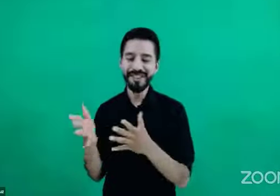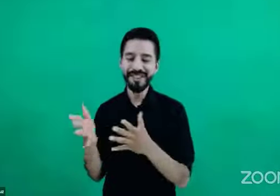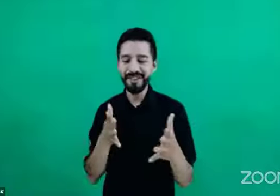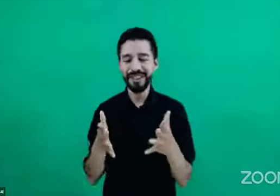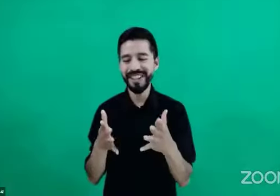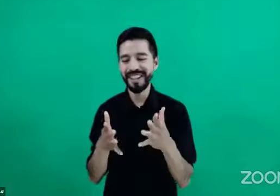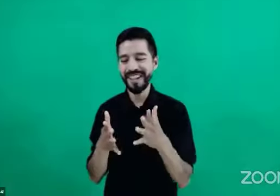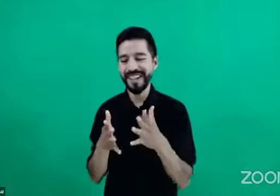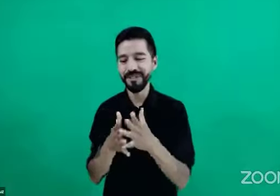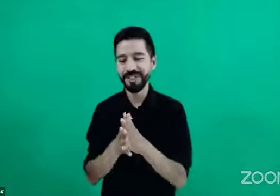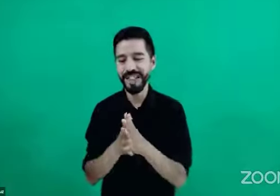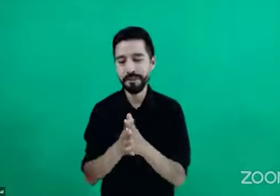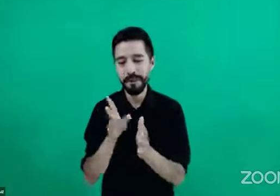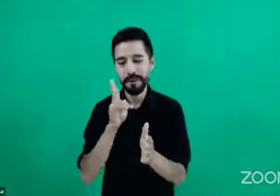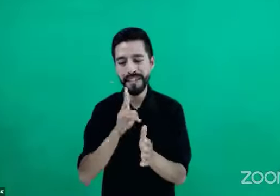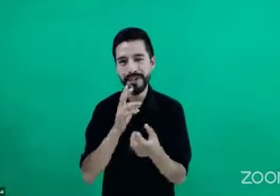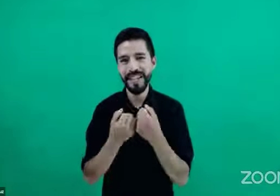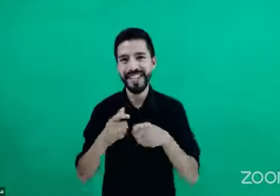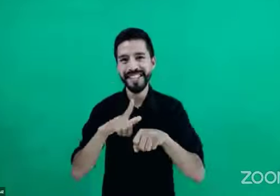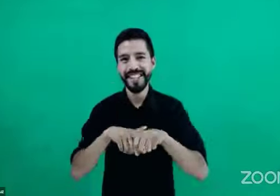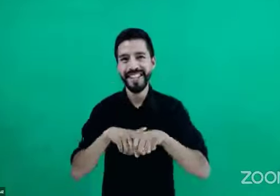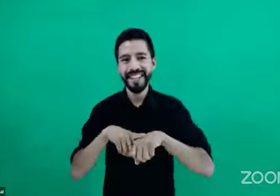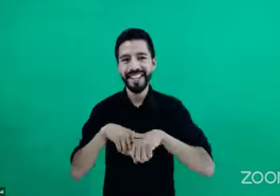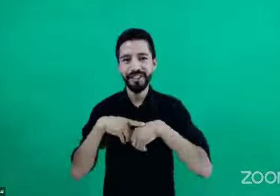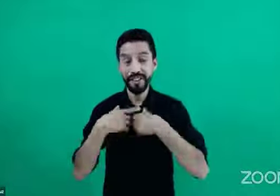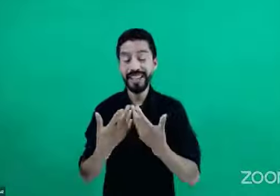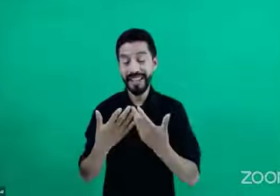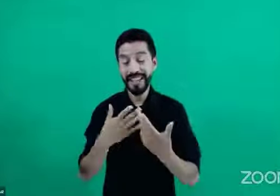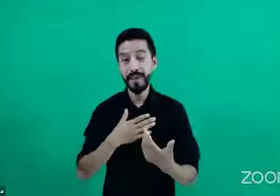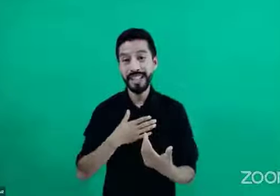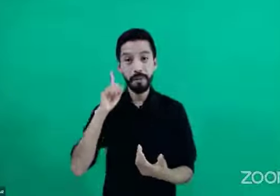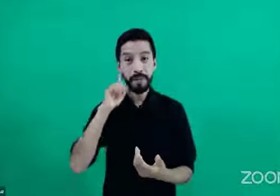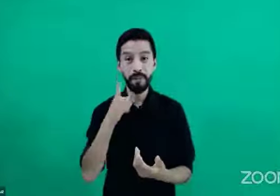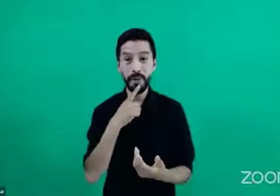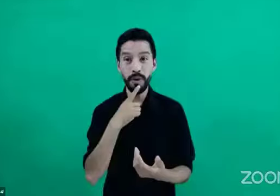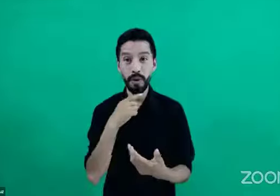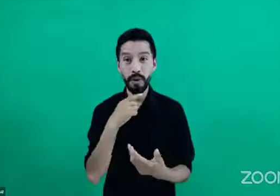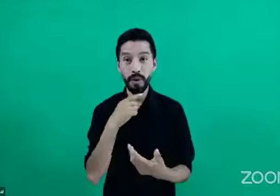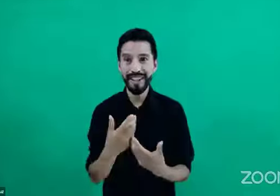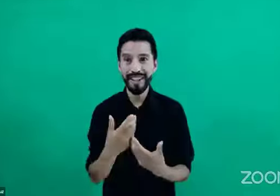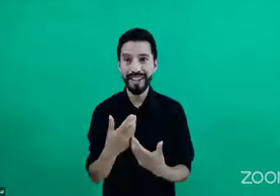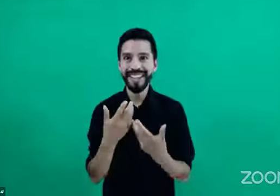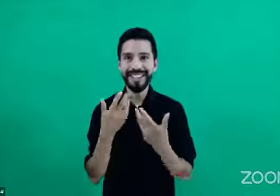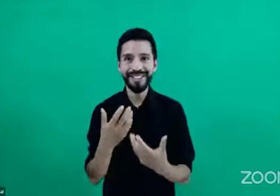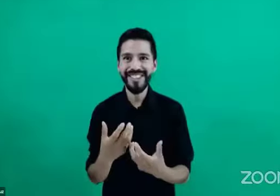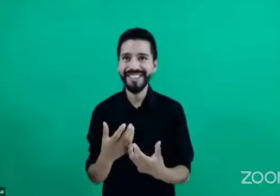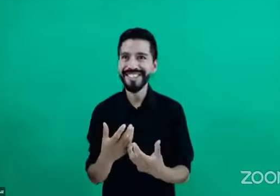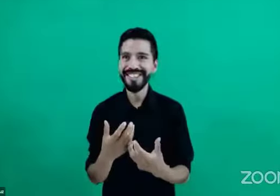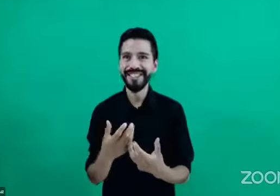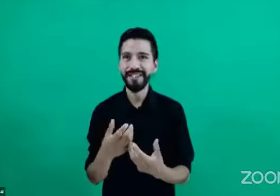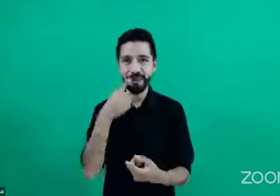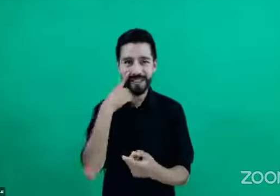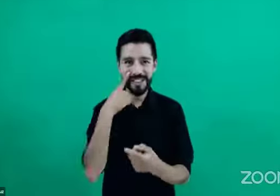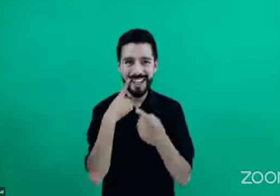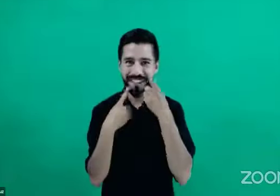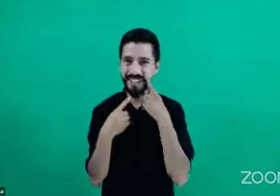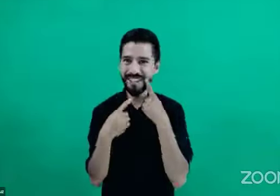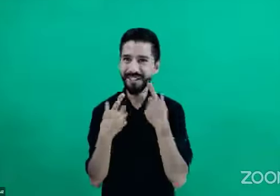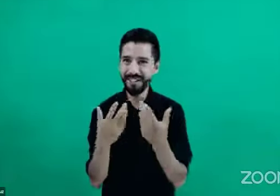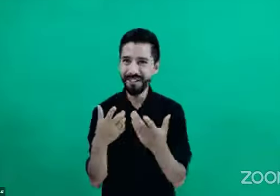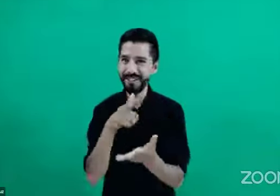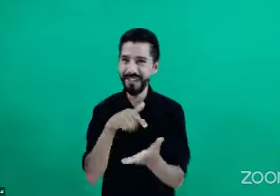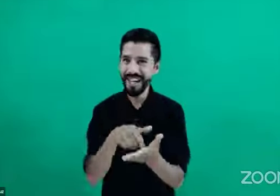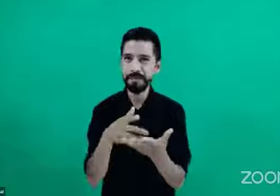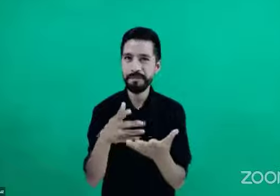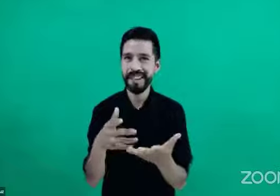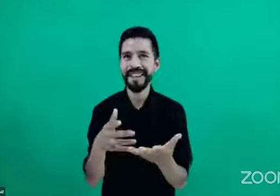Bueno, he hecho algunas pruebas sociales en las cuales yo me pongo como sordo y no sabes, uno sale llorando